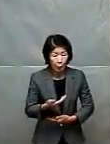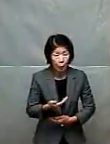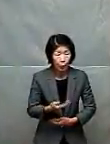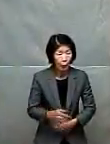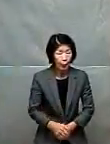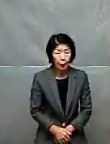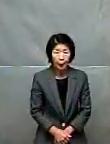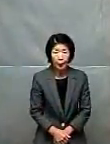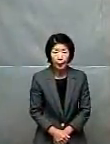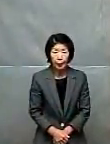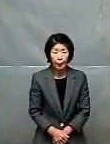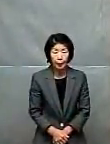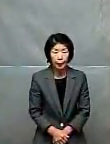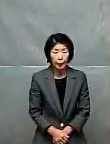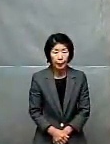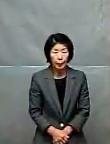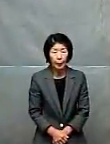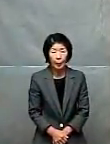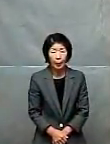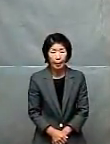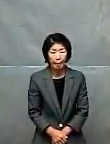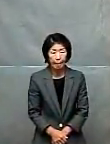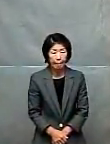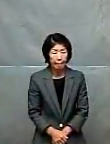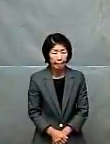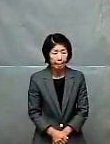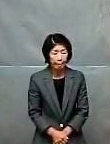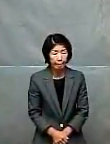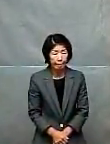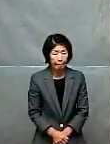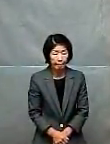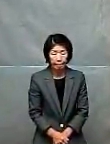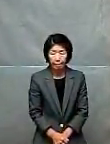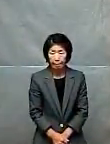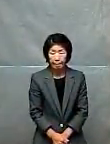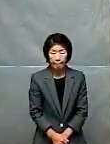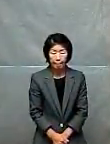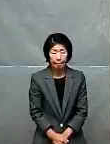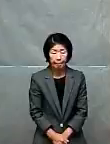類似の質問にならないようによろしくお願いします。朝日さん、